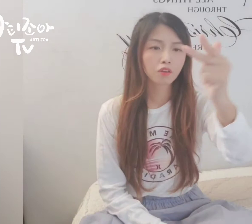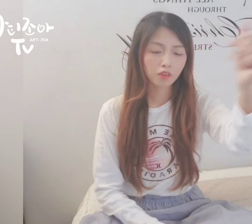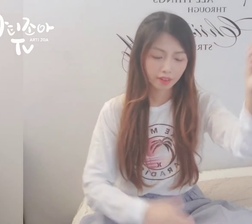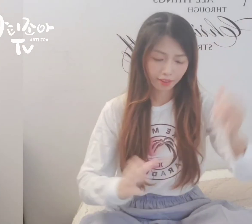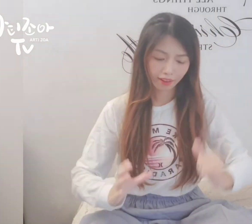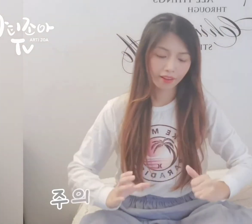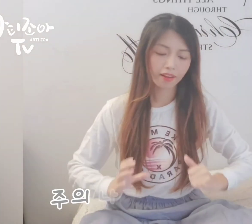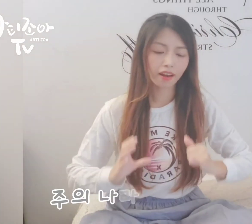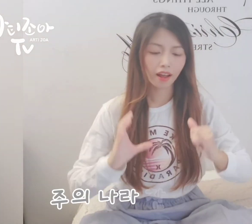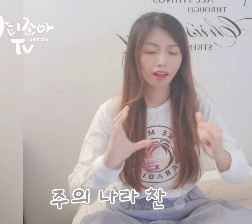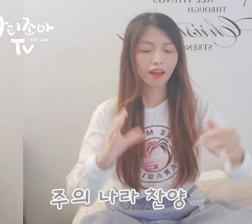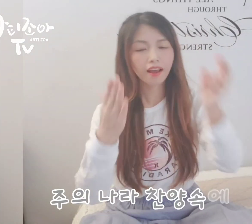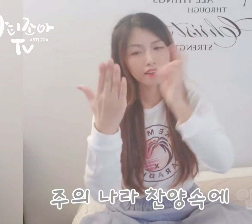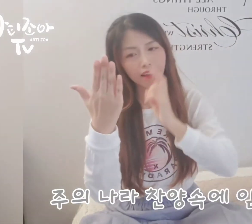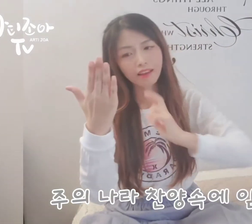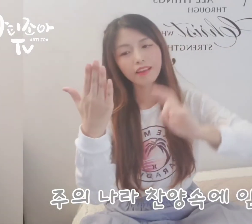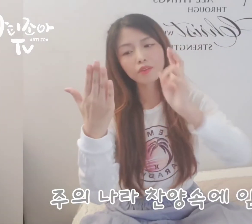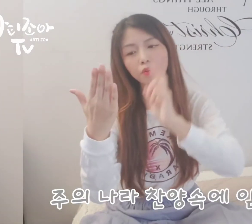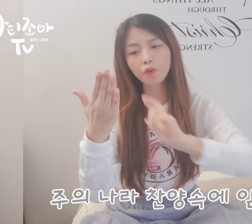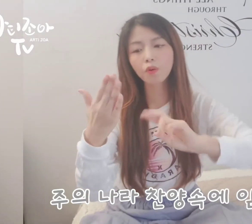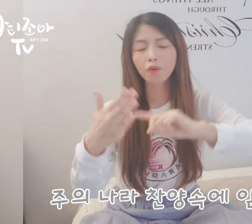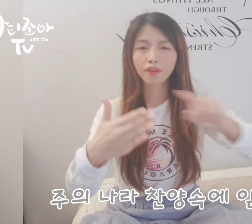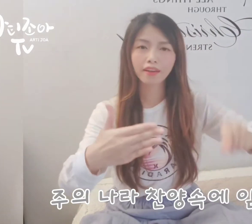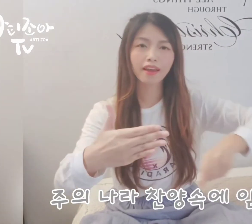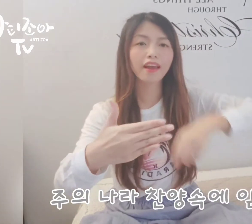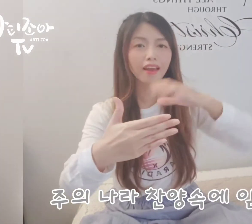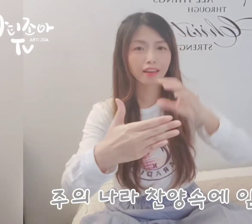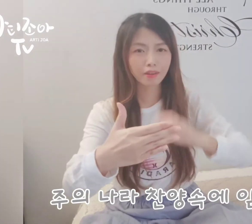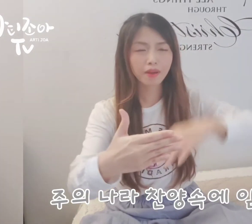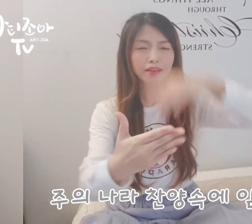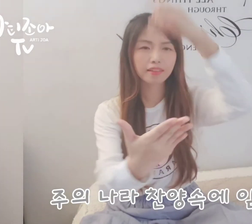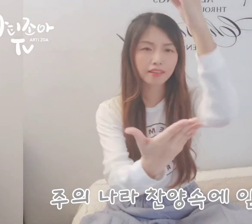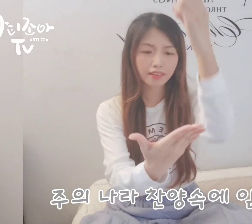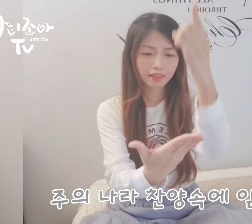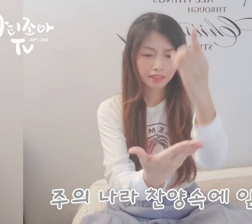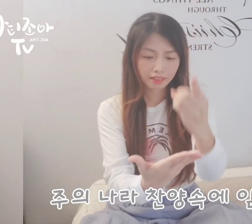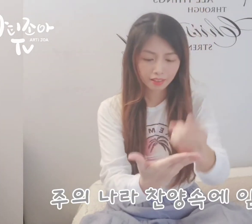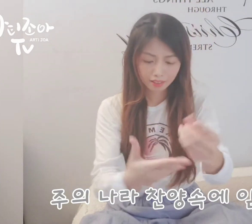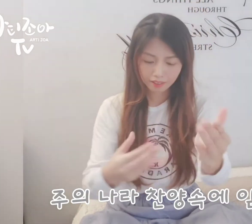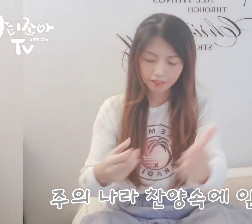주의 나라 찬양 속에 임하시니